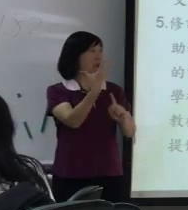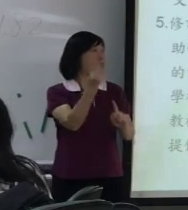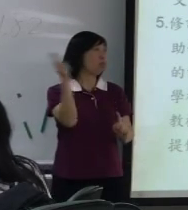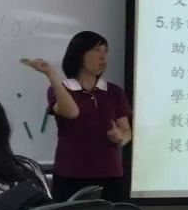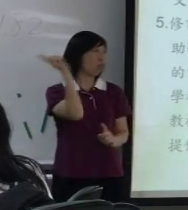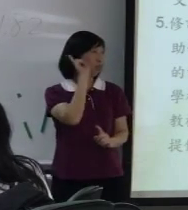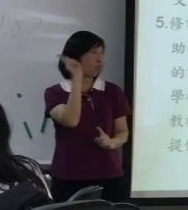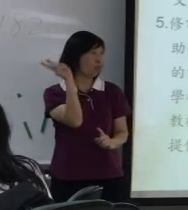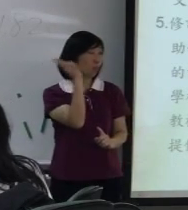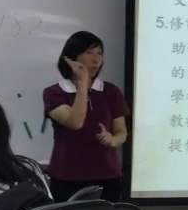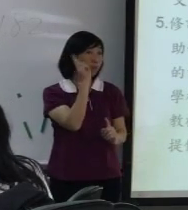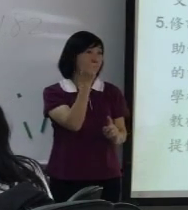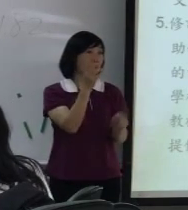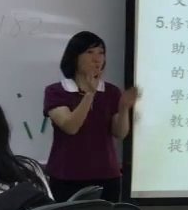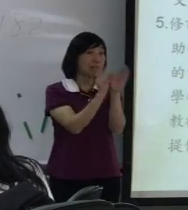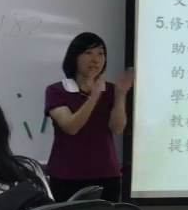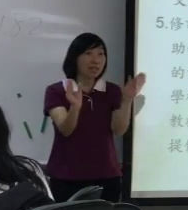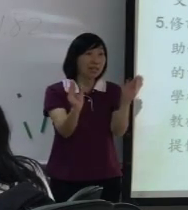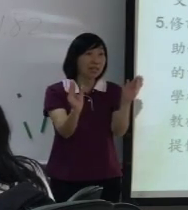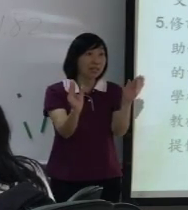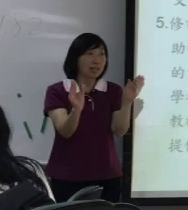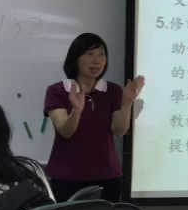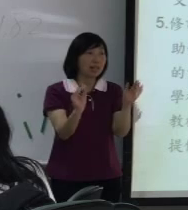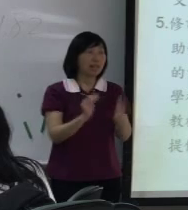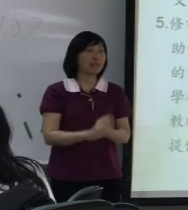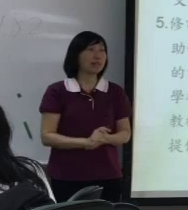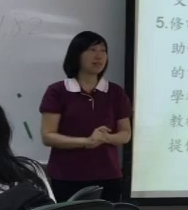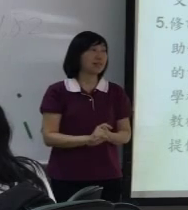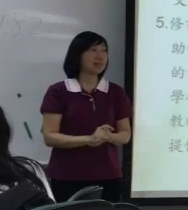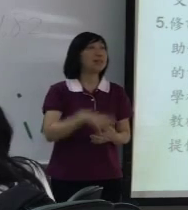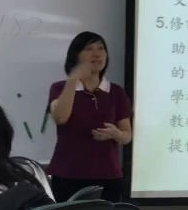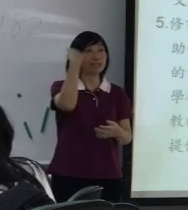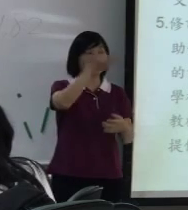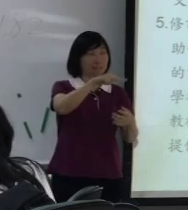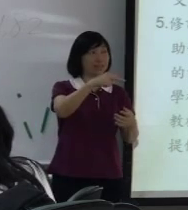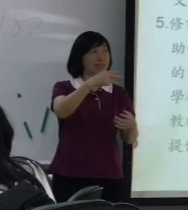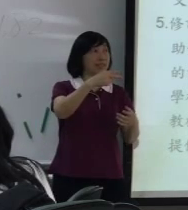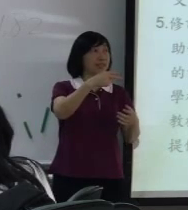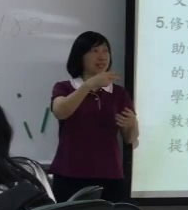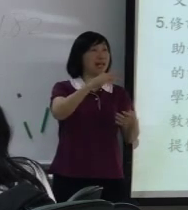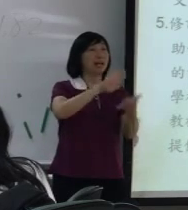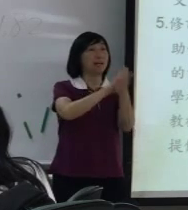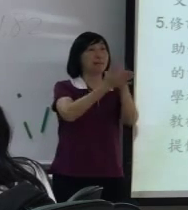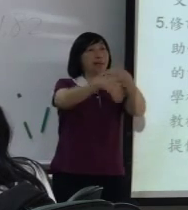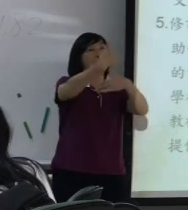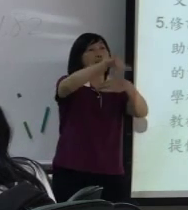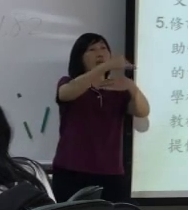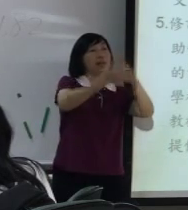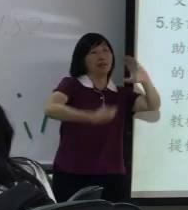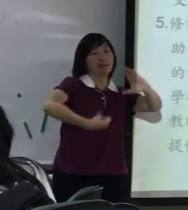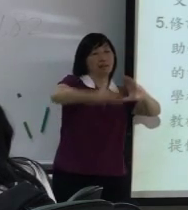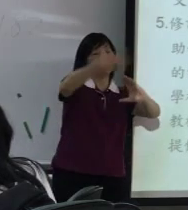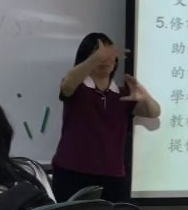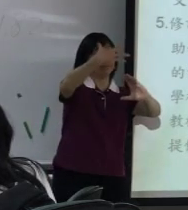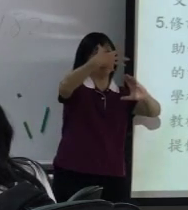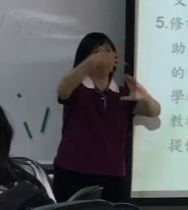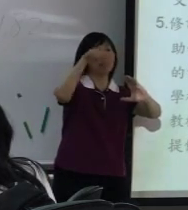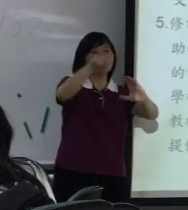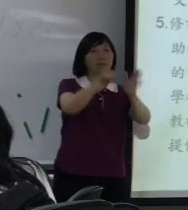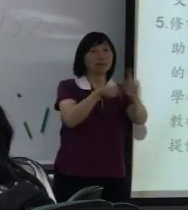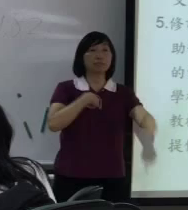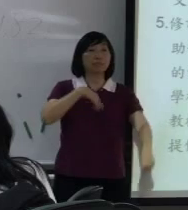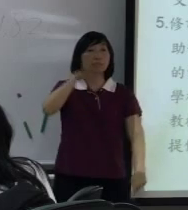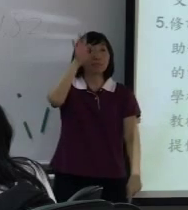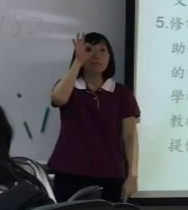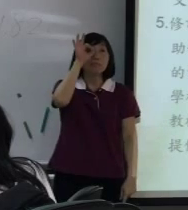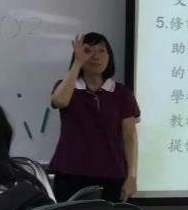声档，无声的，然后呈现录影带，然后看你看了